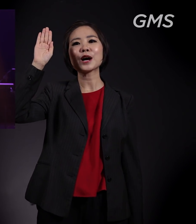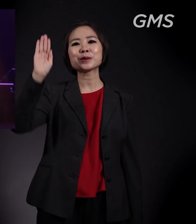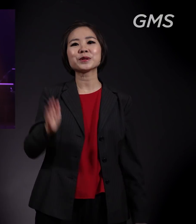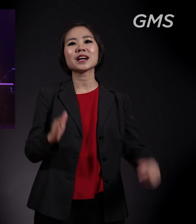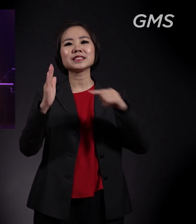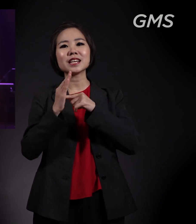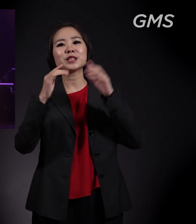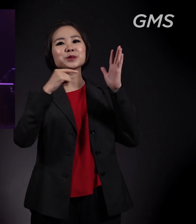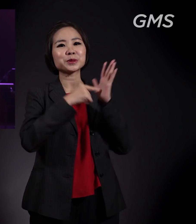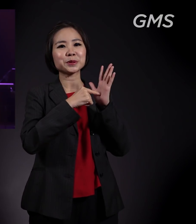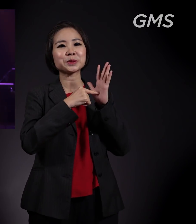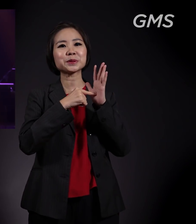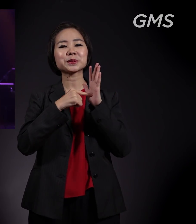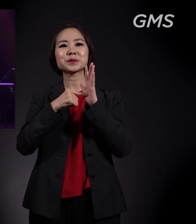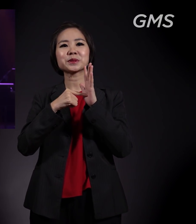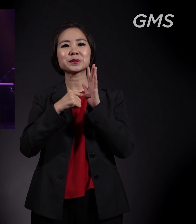Engkau